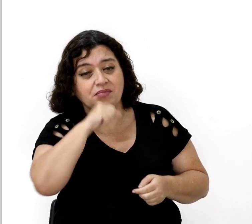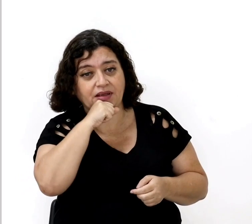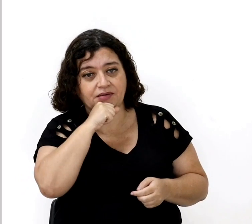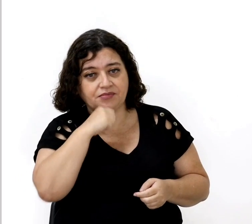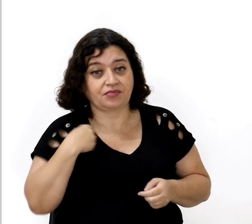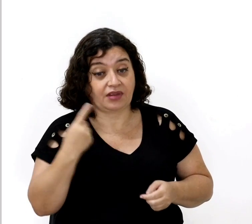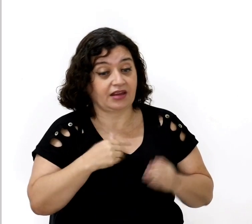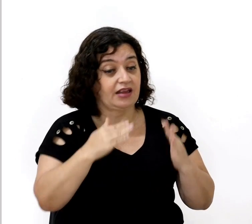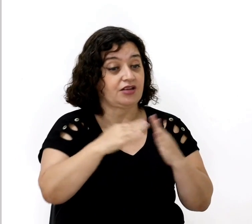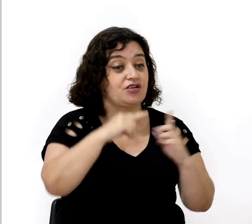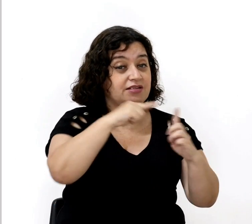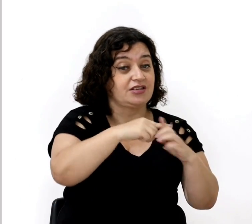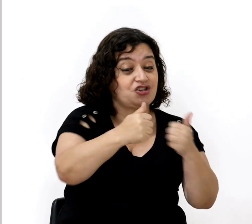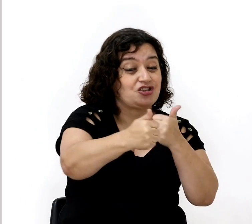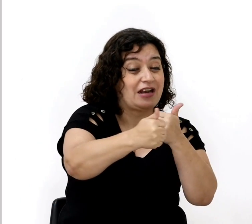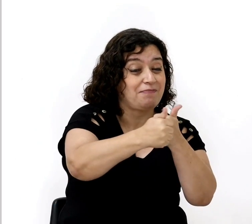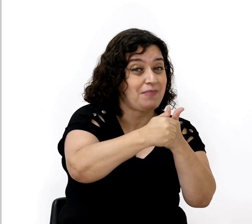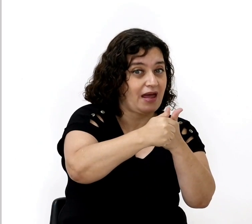um hospital.